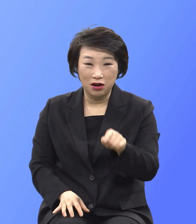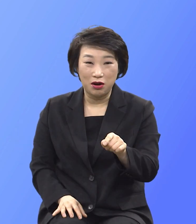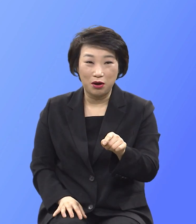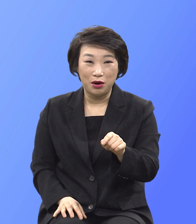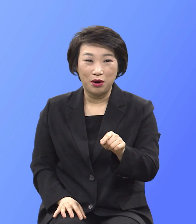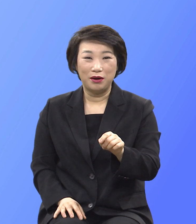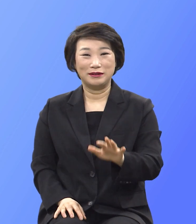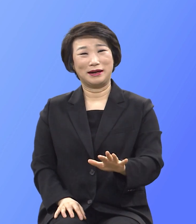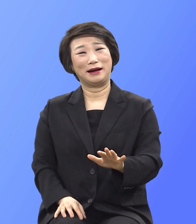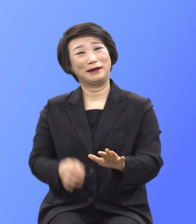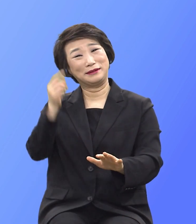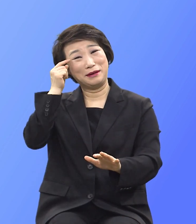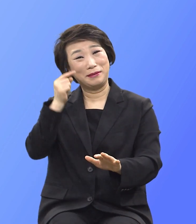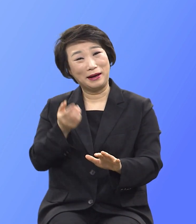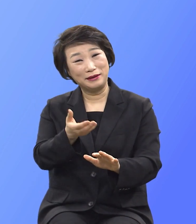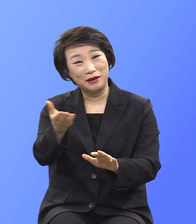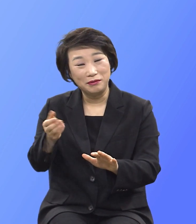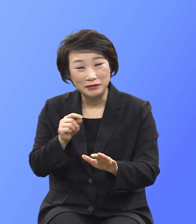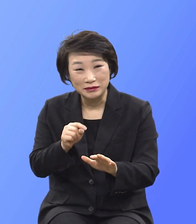보세요 여러분.